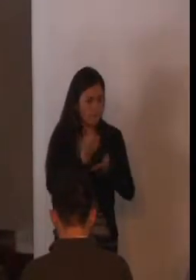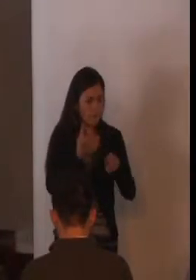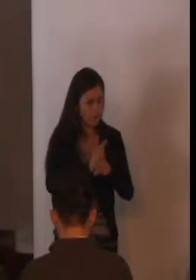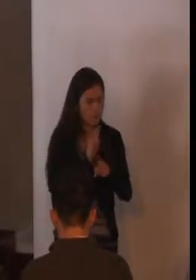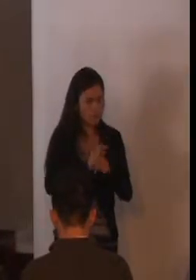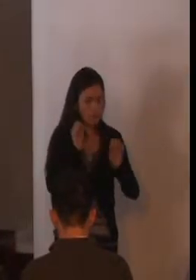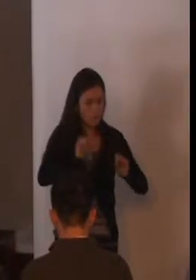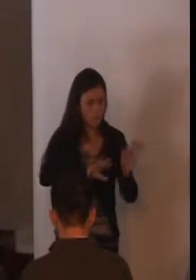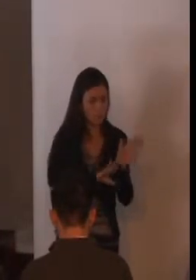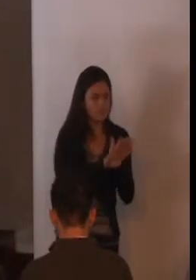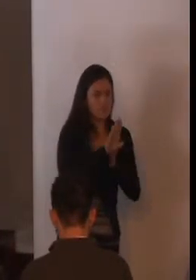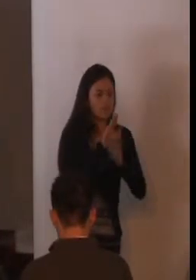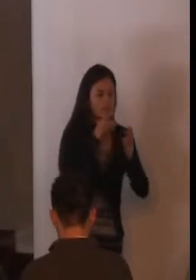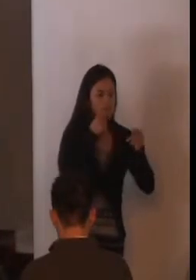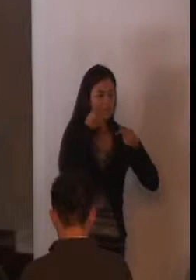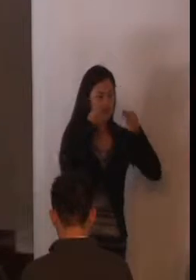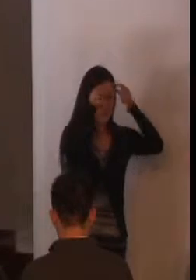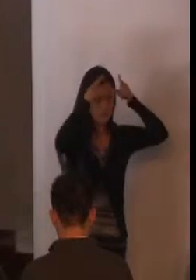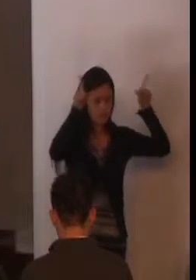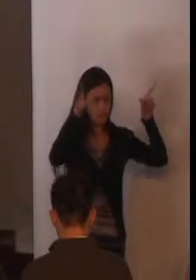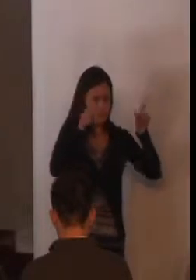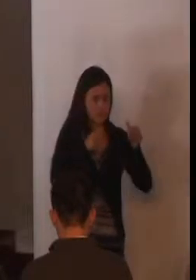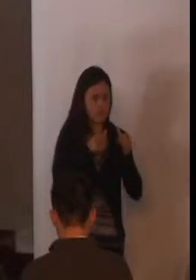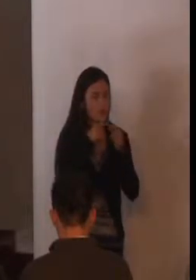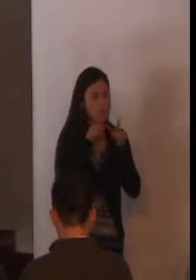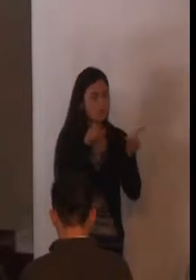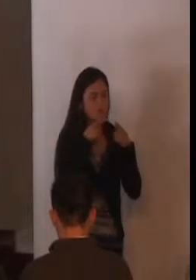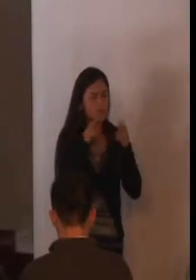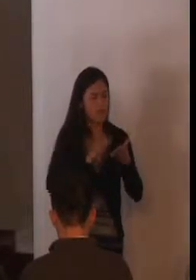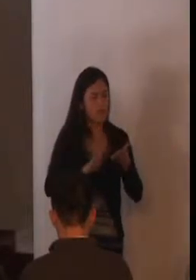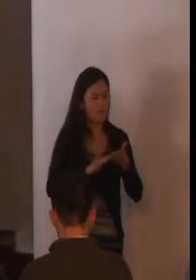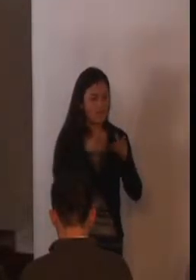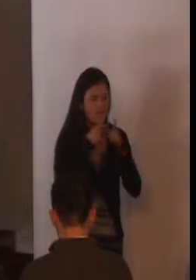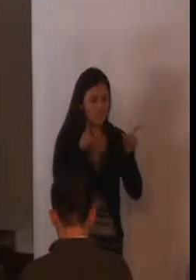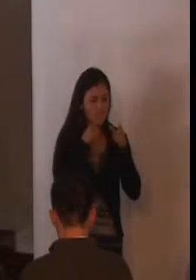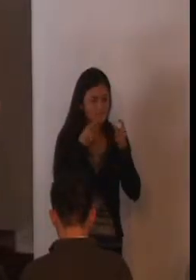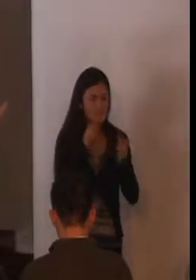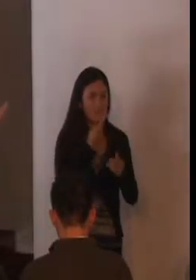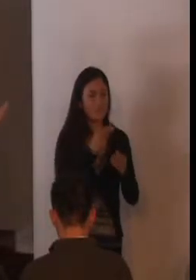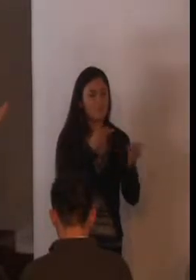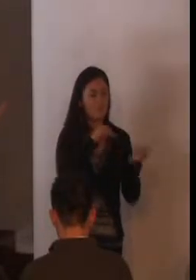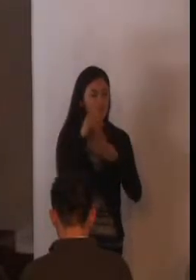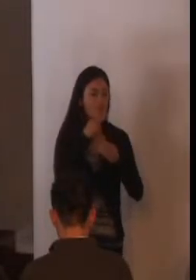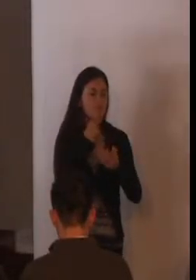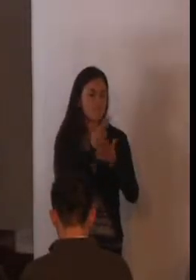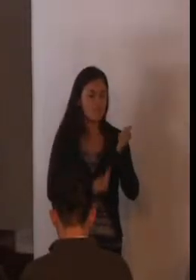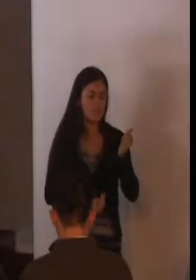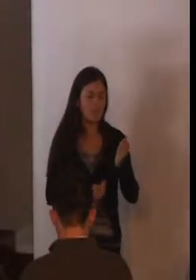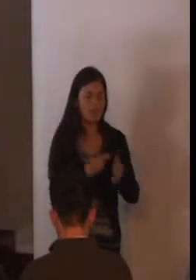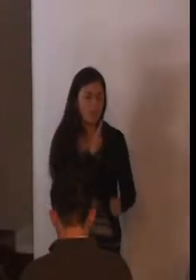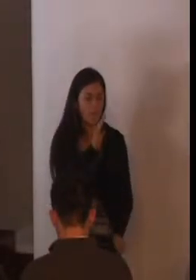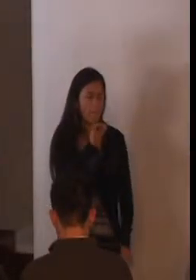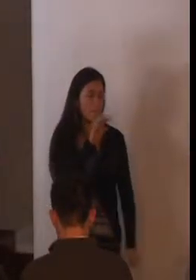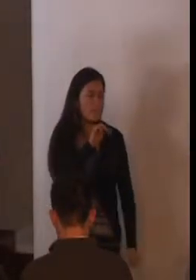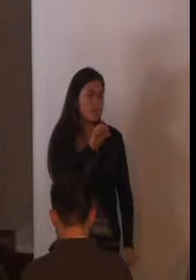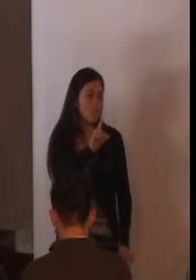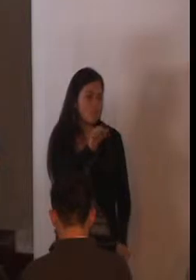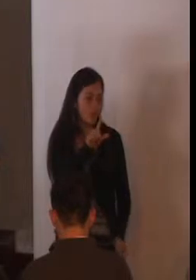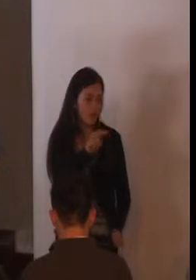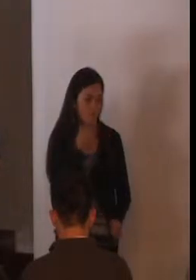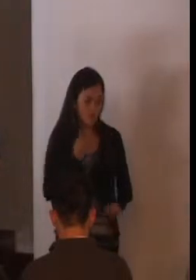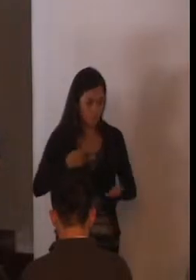ese desarrollo lingüístico es lo que nosotros llamamos comunicación bimodal. En este momento, por ejemplo, nuestra traductora está utilizando